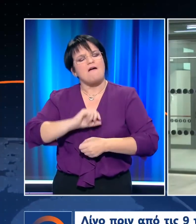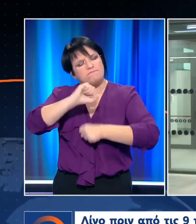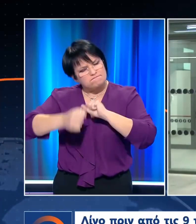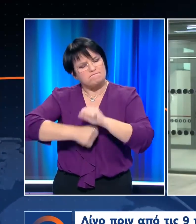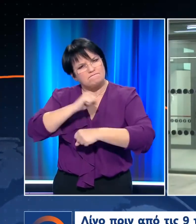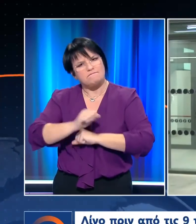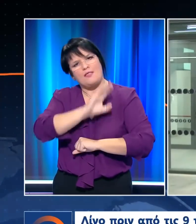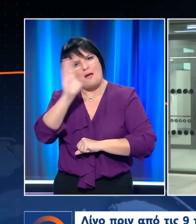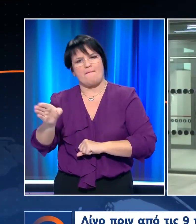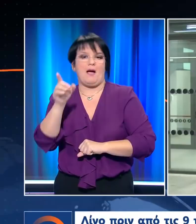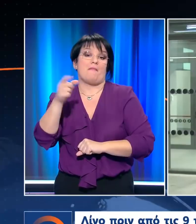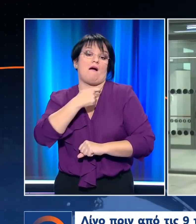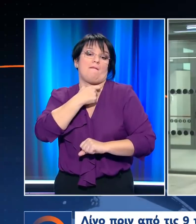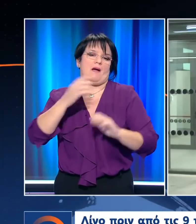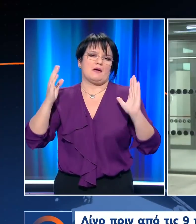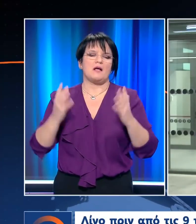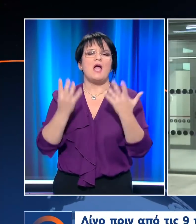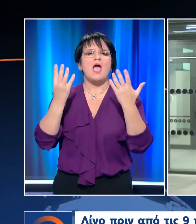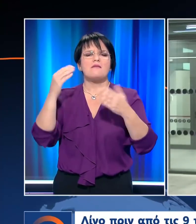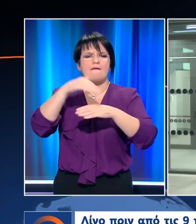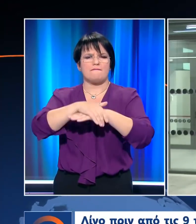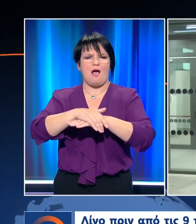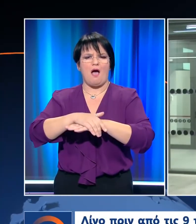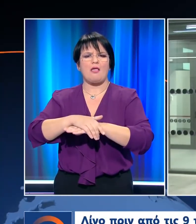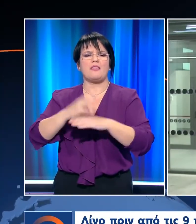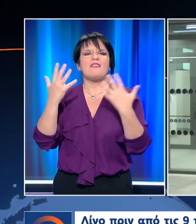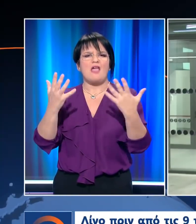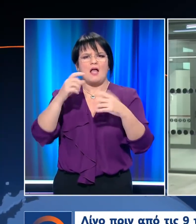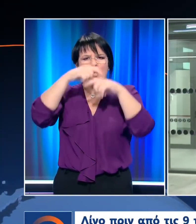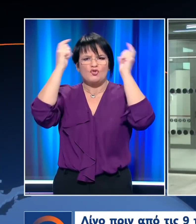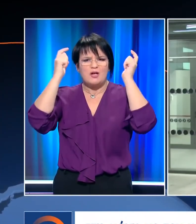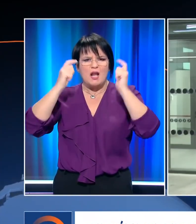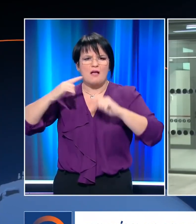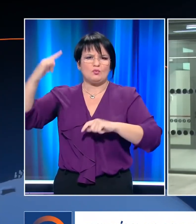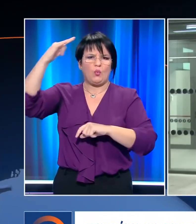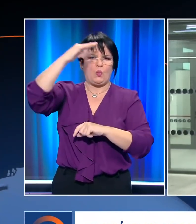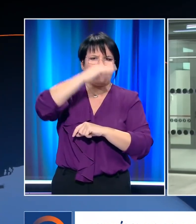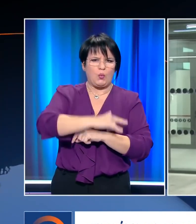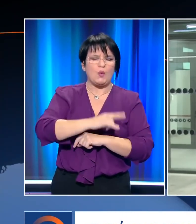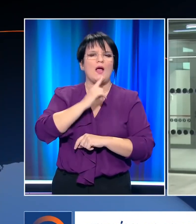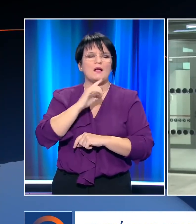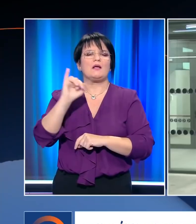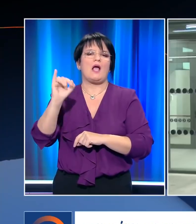πριν από τις 9 το βράδυ, οι 10 νοσηλεύτριες έφτασαν στο αεροδρόμιο Μακεδονία και από το πρωί της Πέμπτης θα ρεχτούν στη μάχη με τον κορονοϊό στο